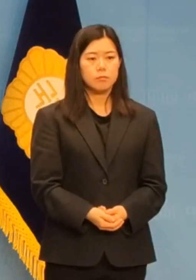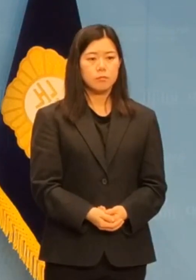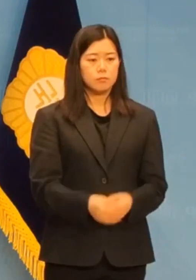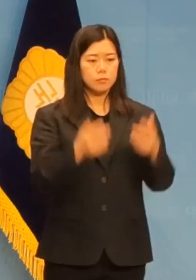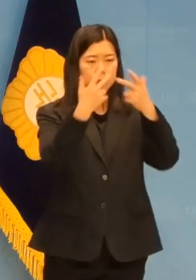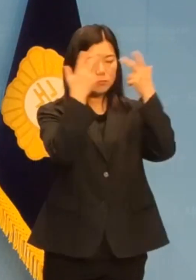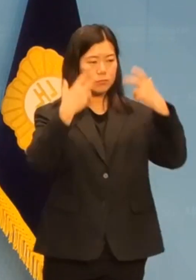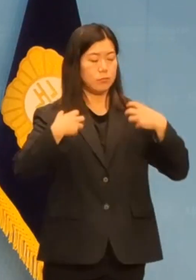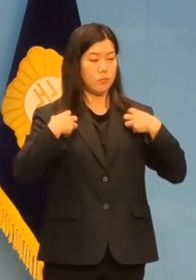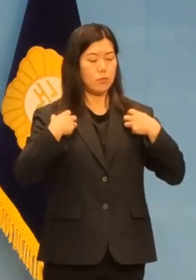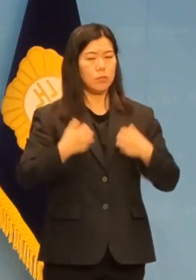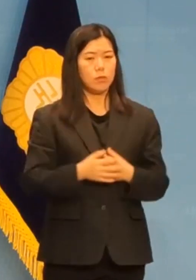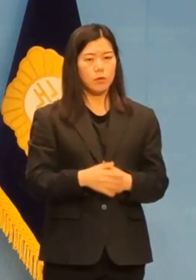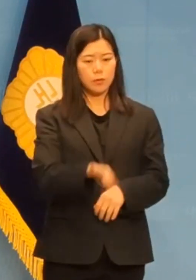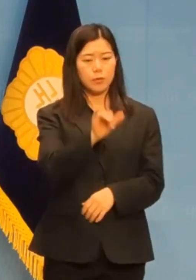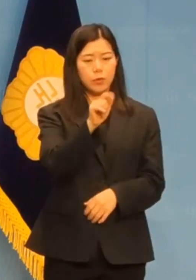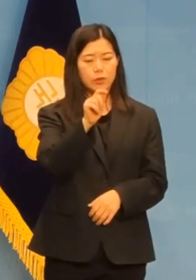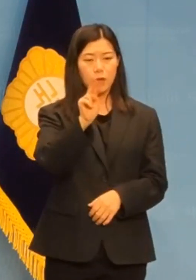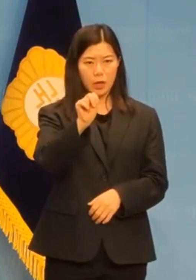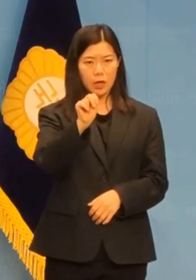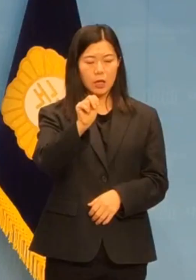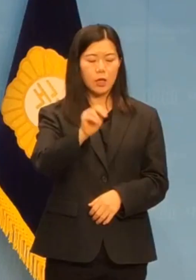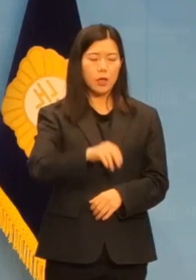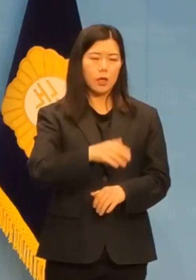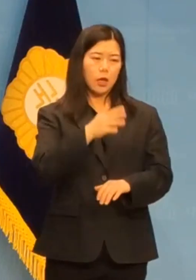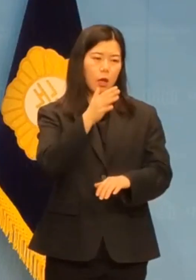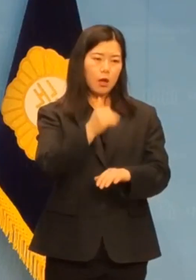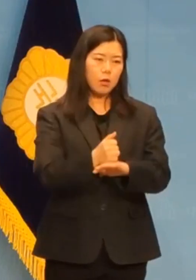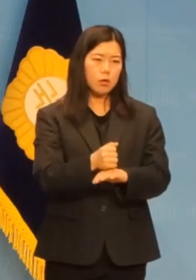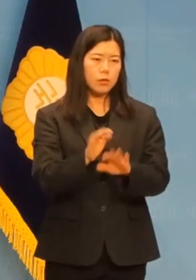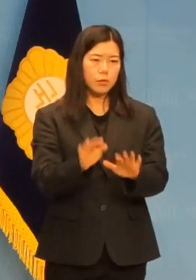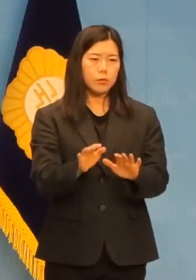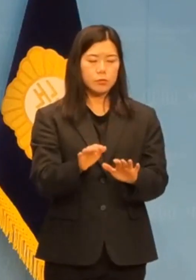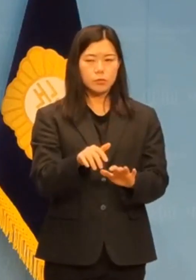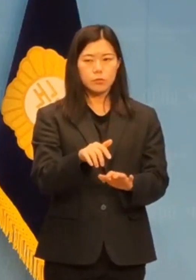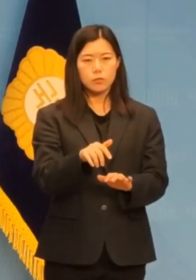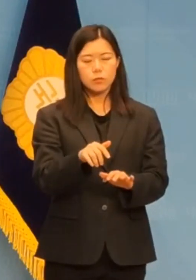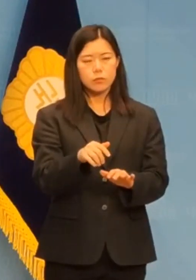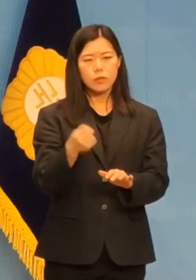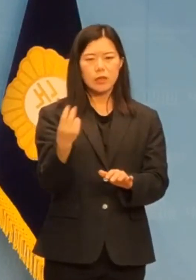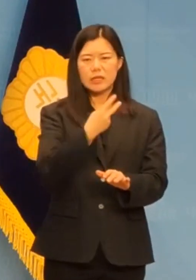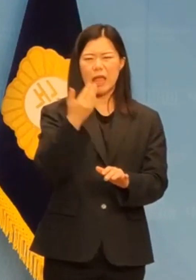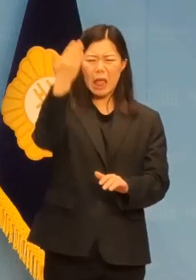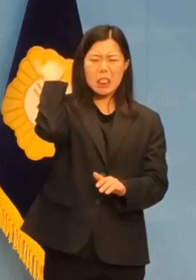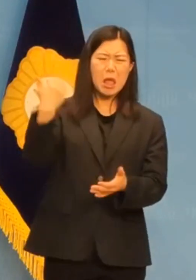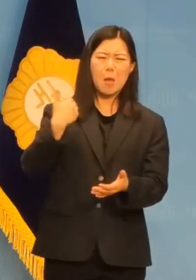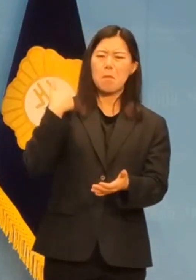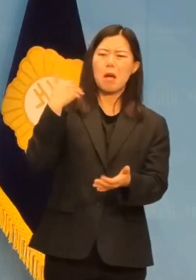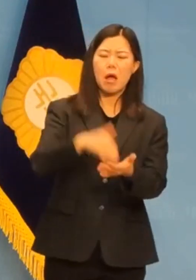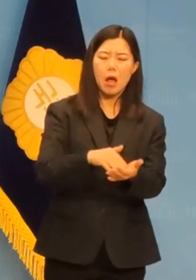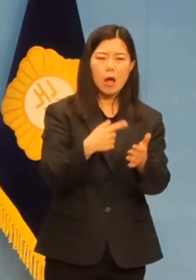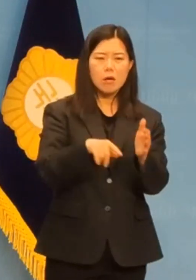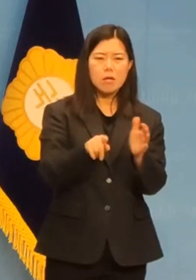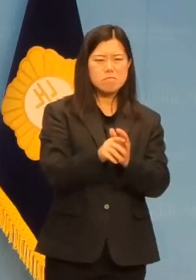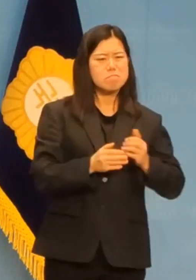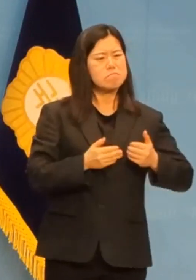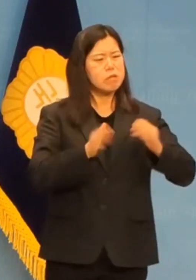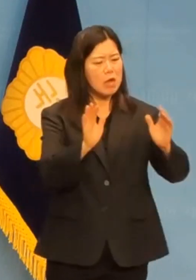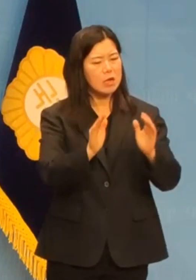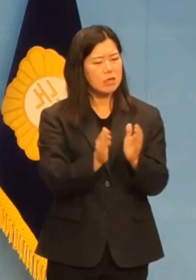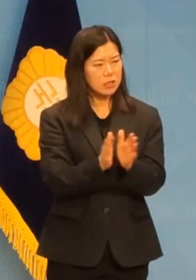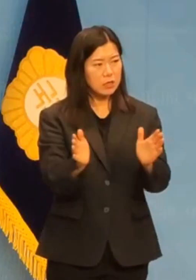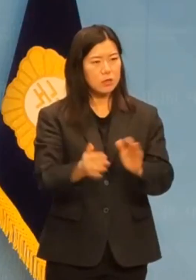이재명 정부가 YTN을 기어이 노영 방송으로 되돌리기 위한 폭거를